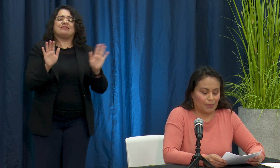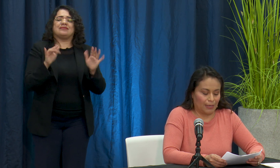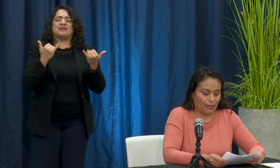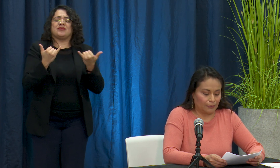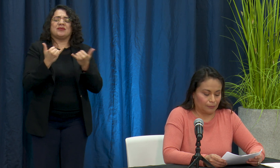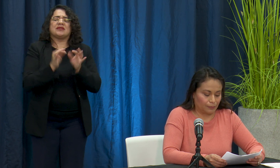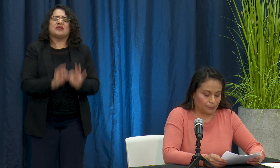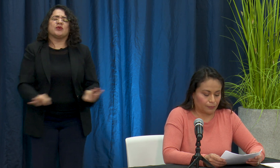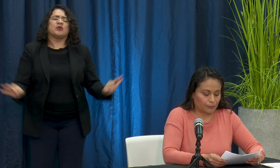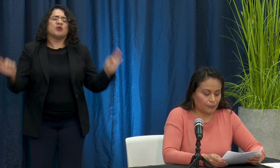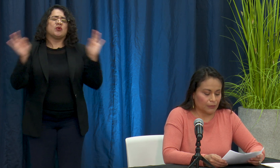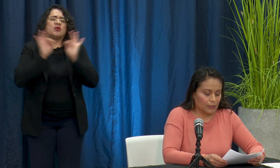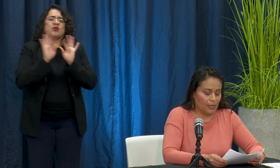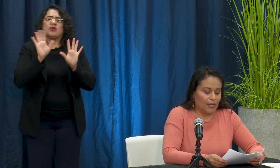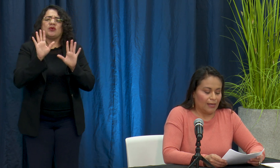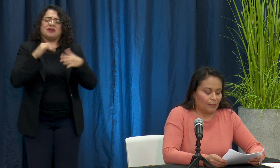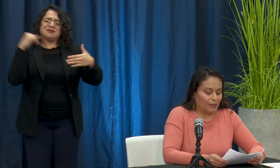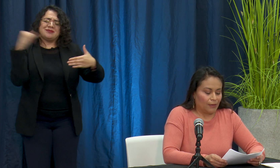en esa manera.